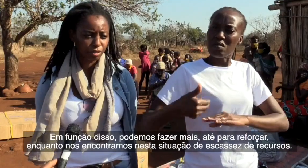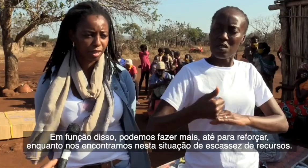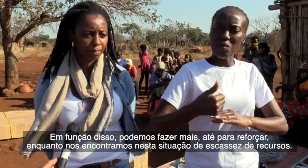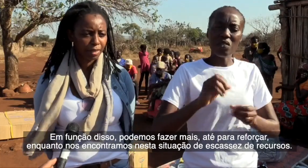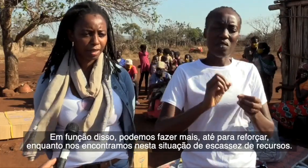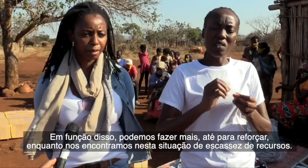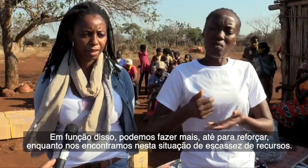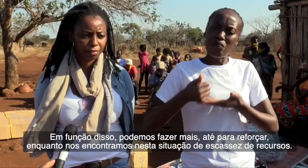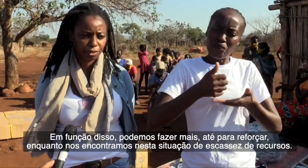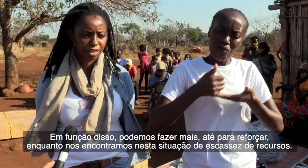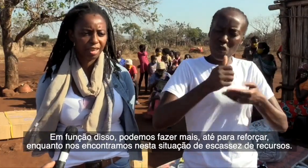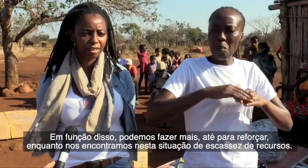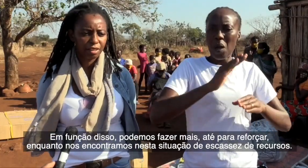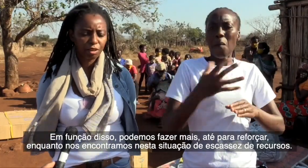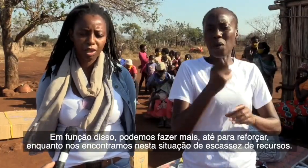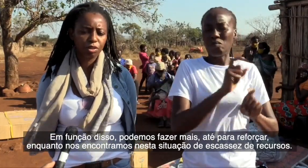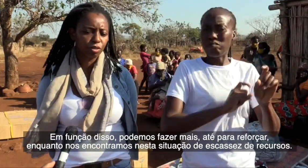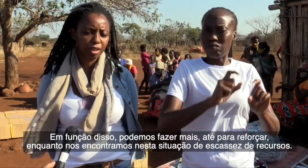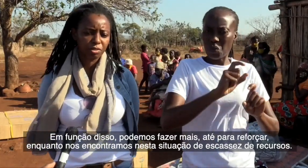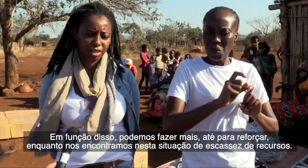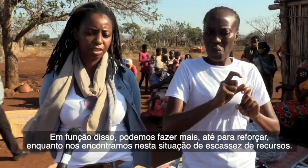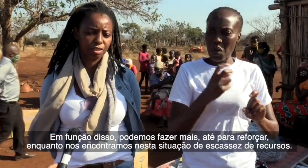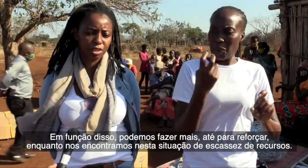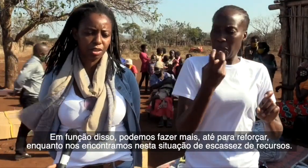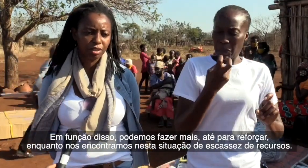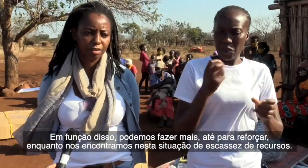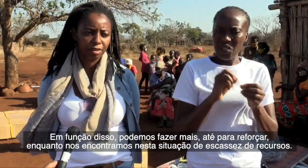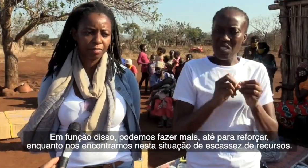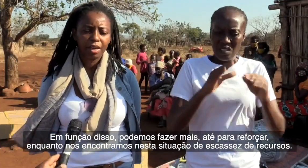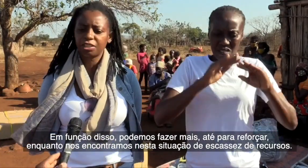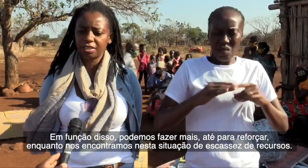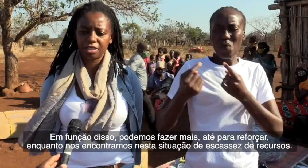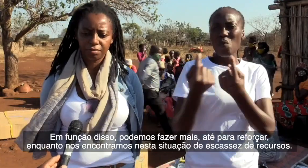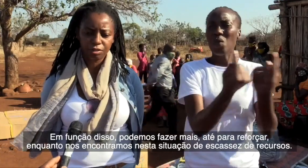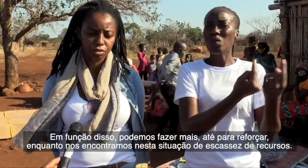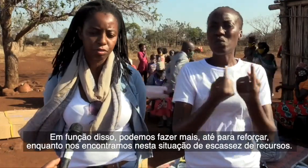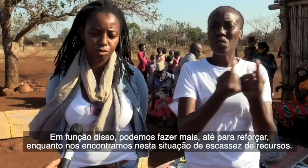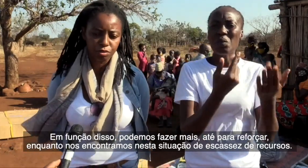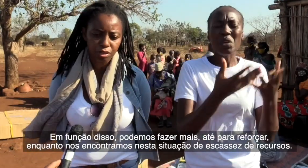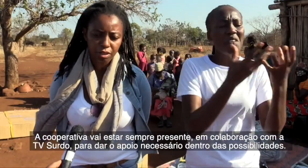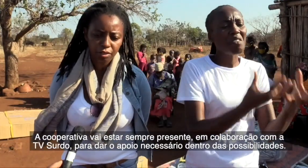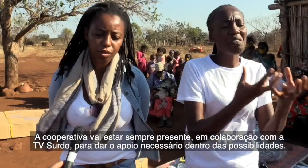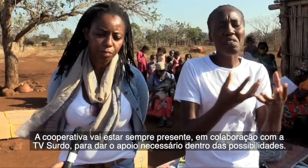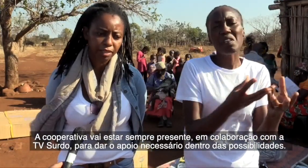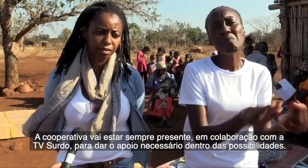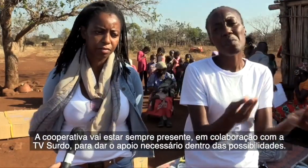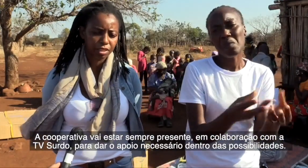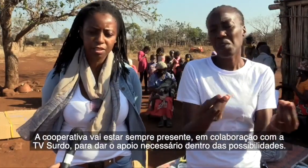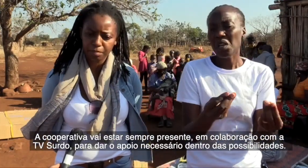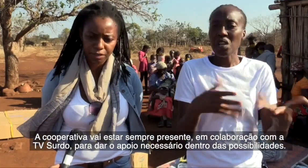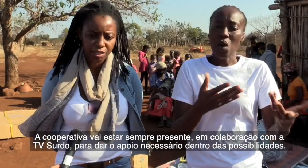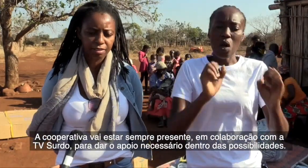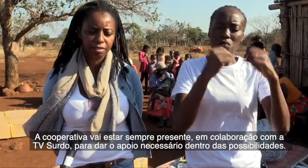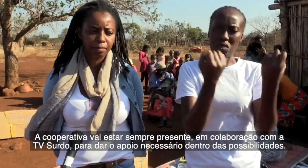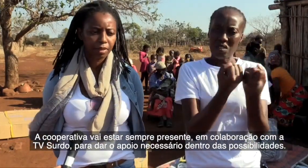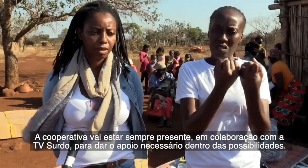mais, até para reforçar, enquanto encontramos nesta situação em que há escassez de vários recursos. Então a cooperativa vai